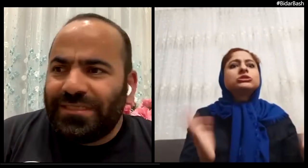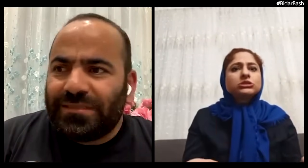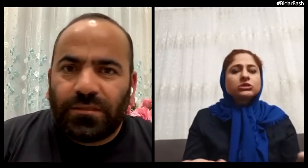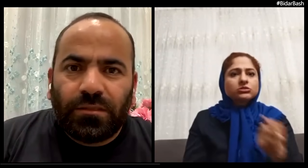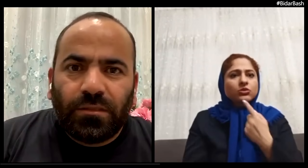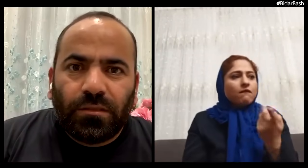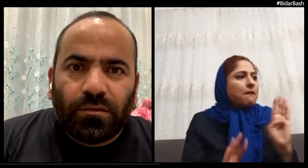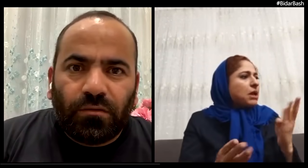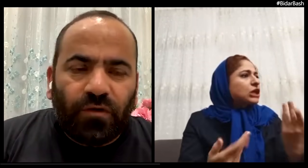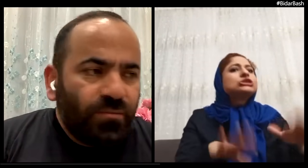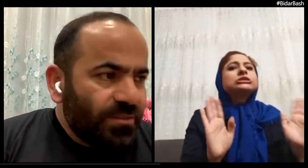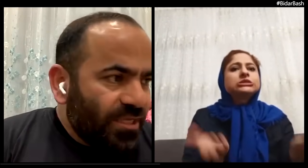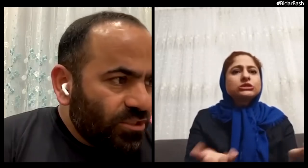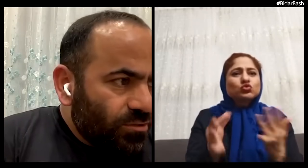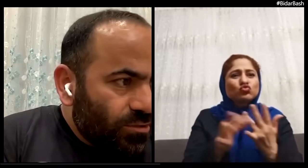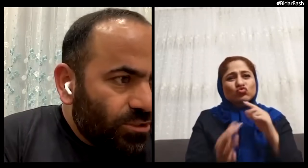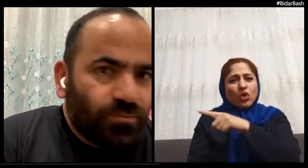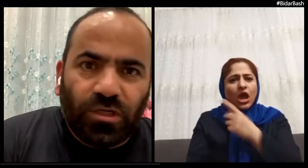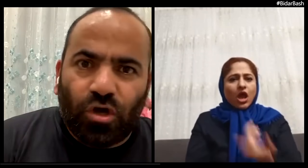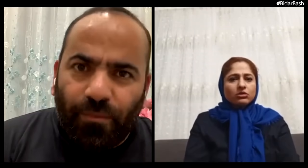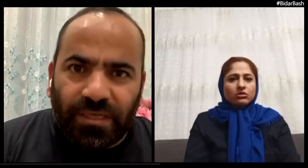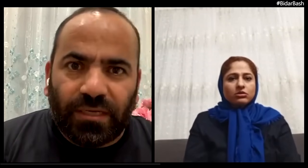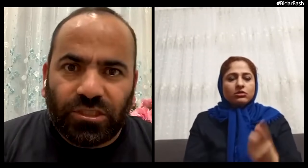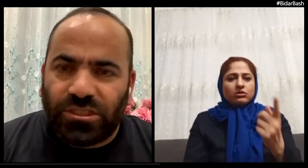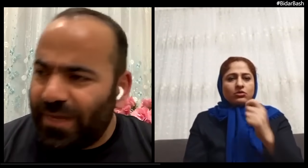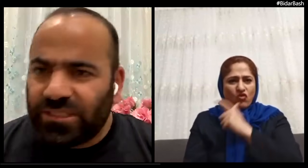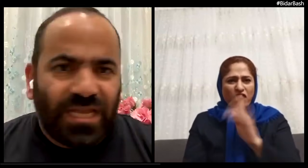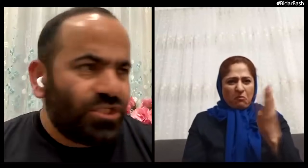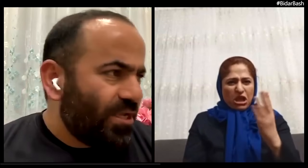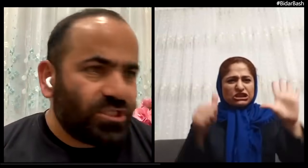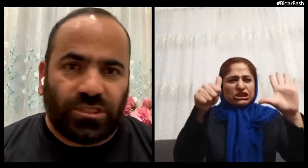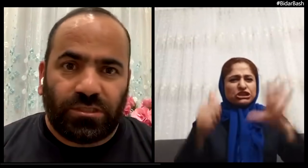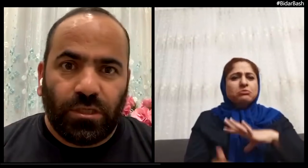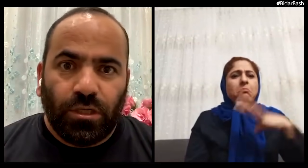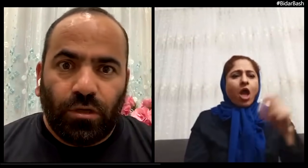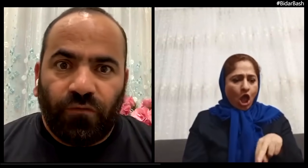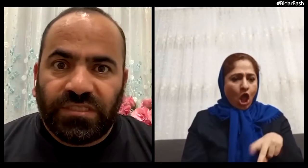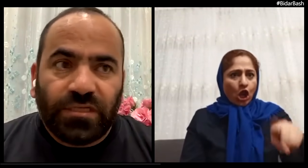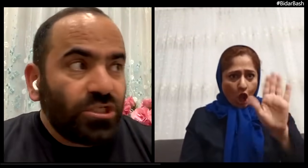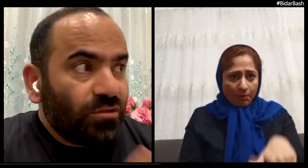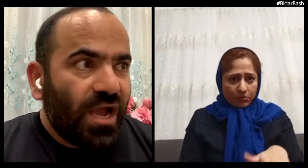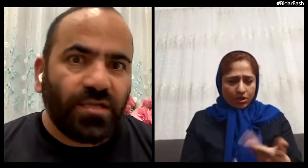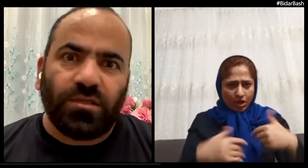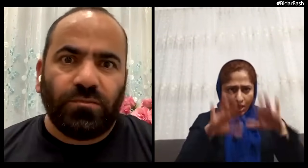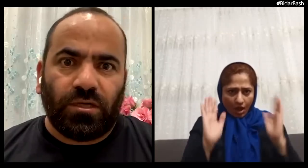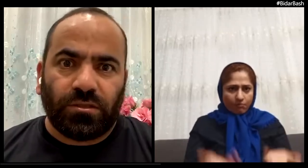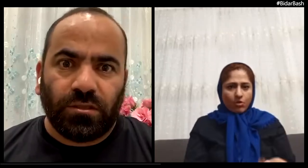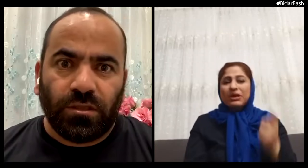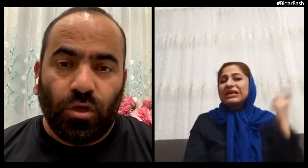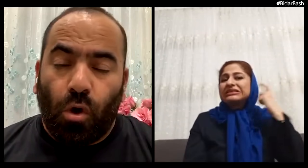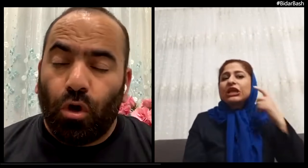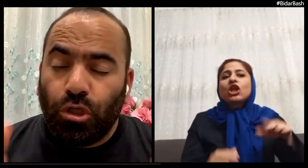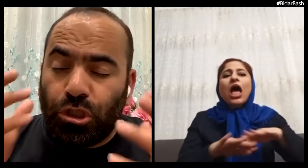بچه نیست. گفت خانم مثلا بچه شیش ماه را میره، چی بچه یعنی چی بچه نیست؟ گفت صداش تو حیات